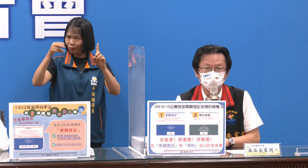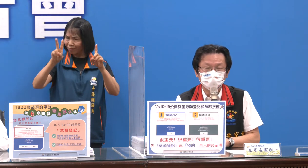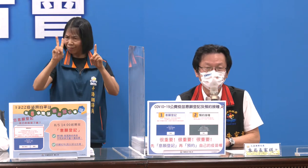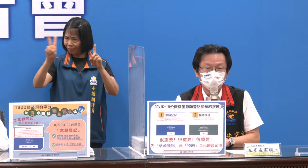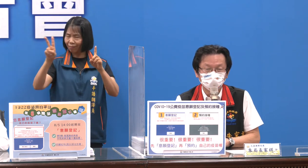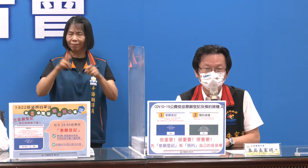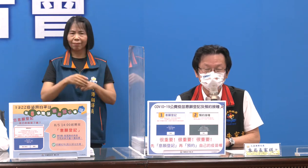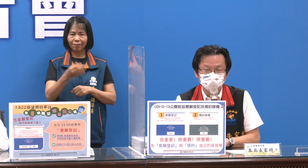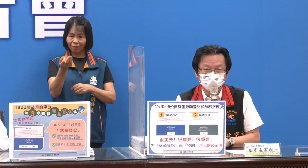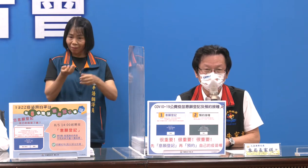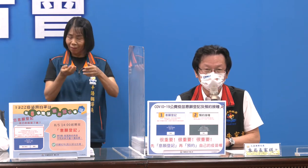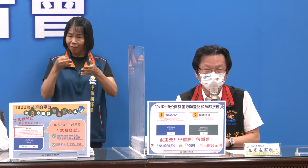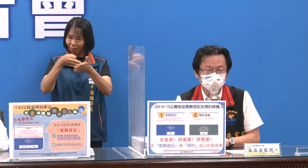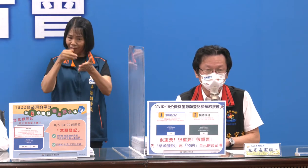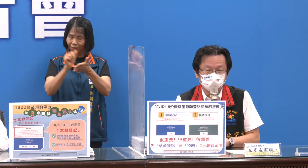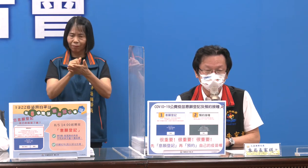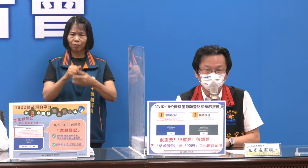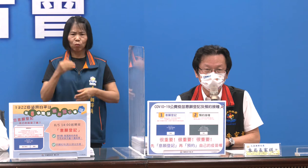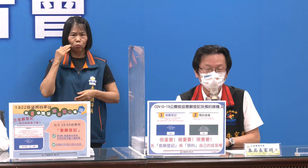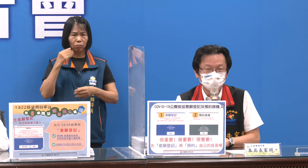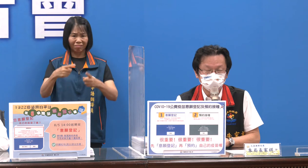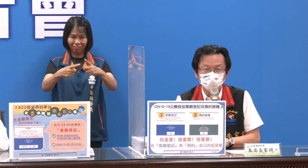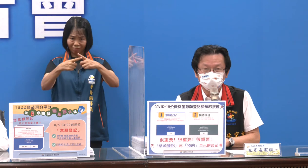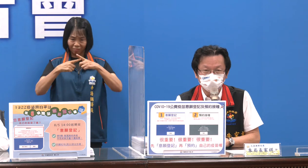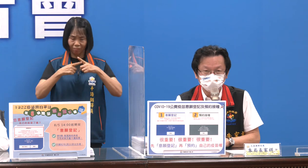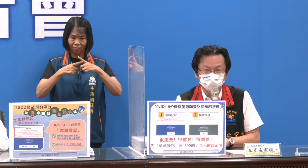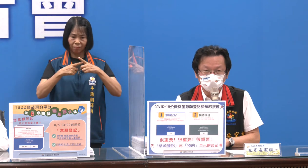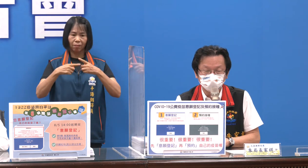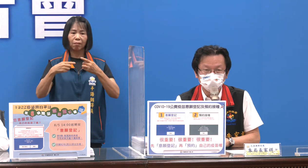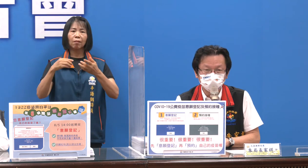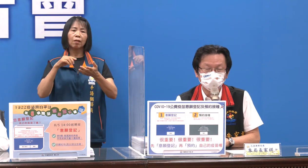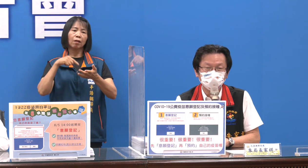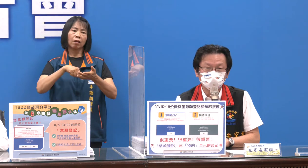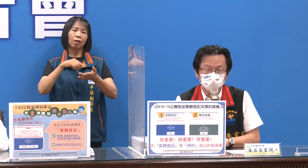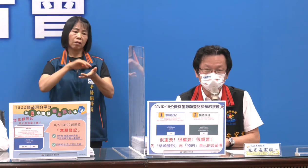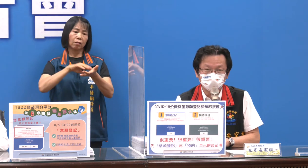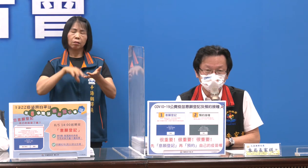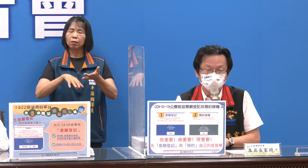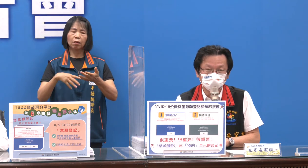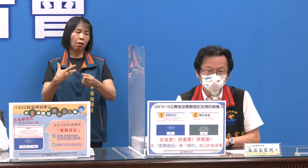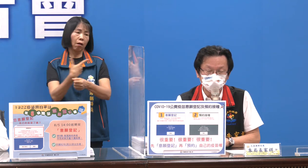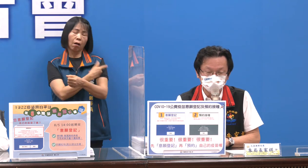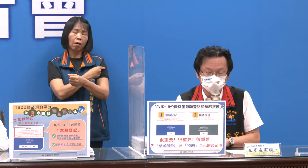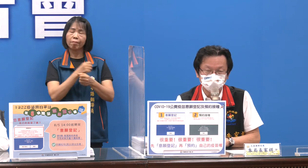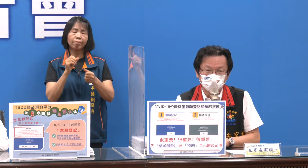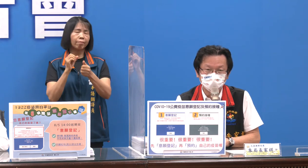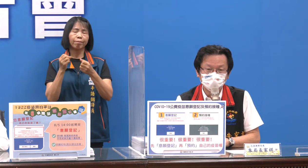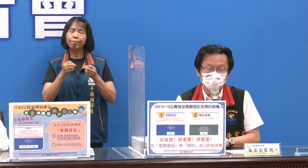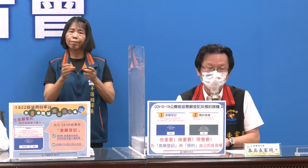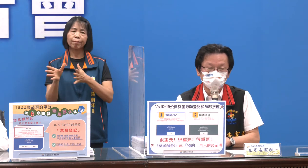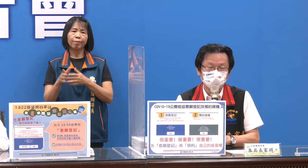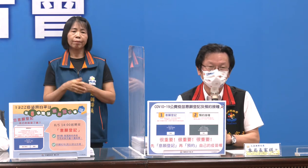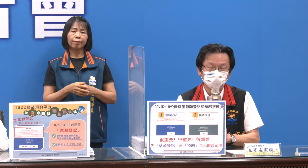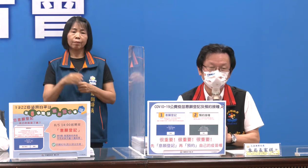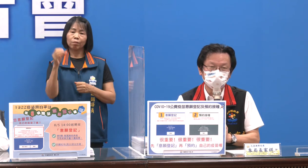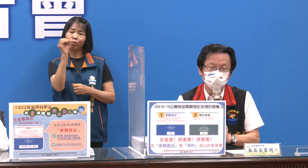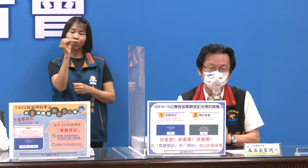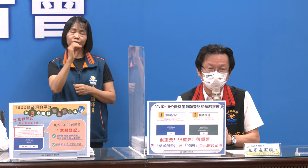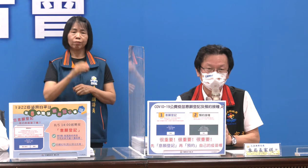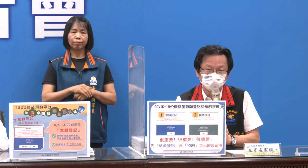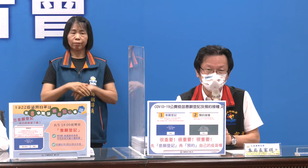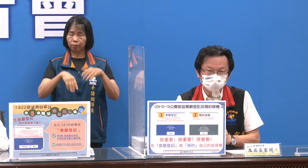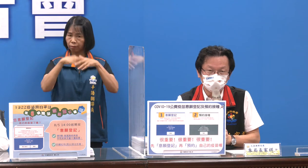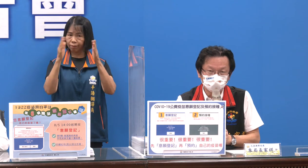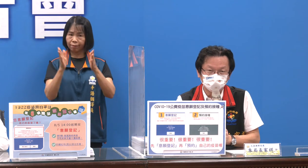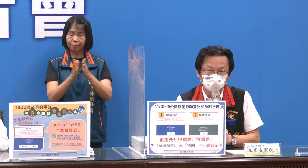1922如果你直接到我们的医疗院所是没有办法施打的，因为没有疫苗可以为你施打，所以我们所有的疫